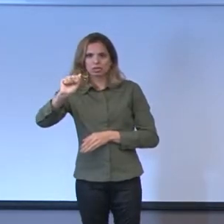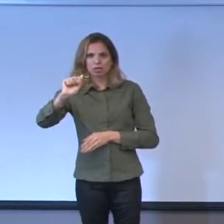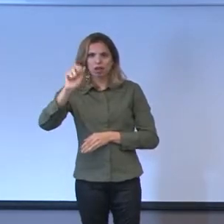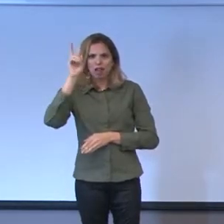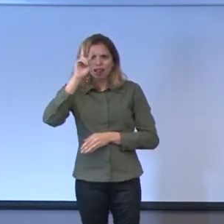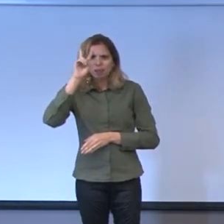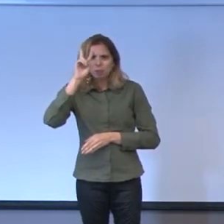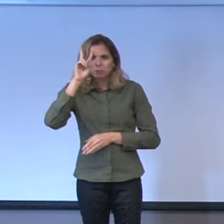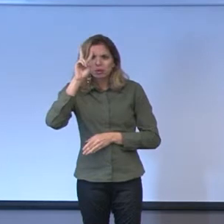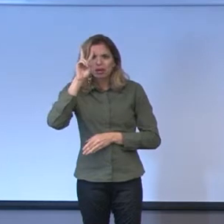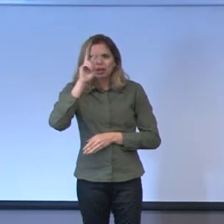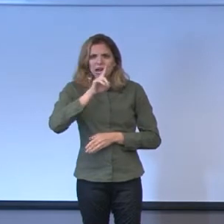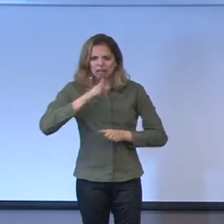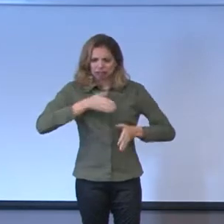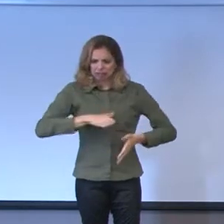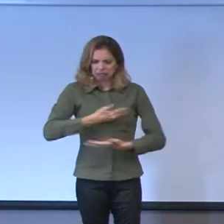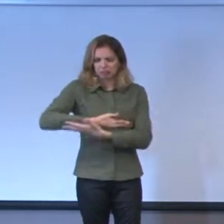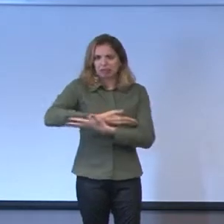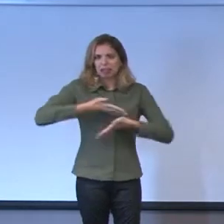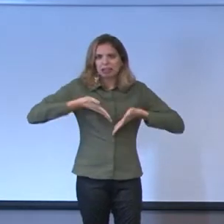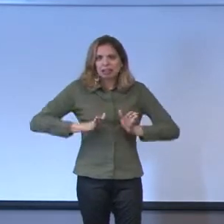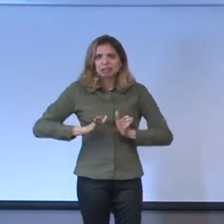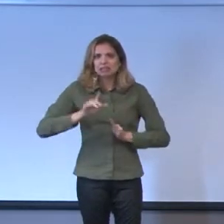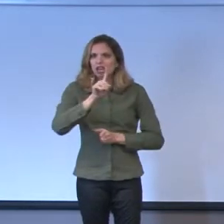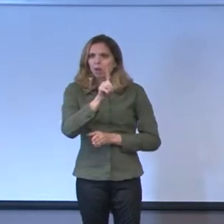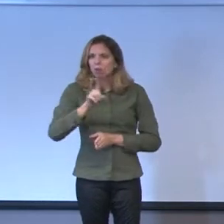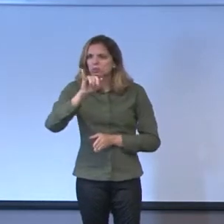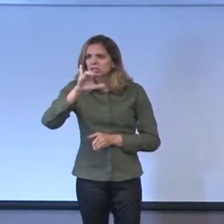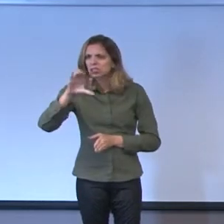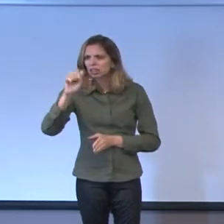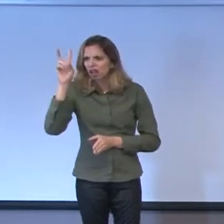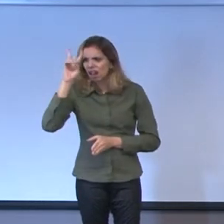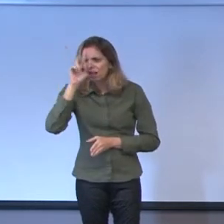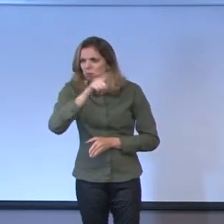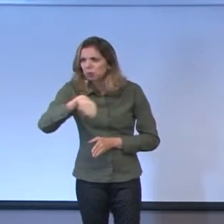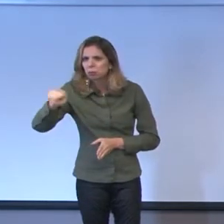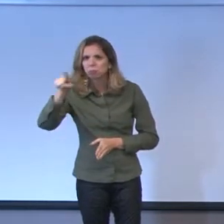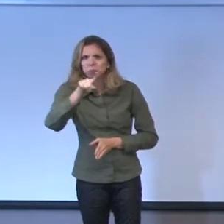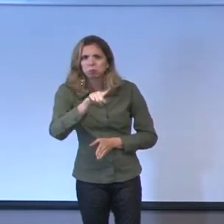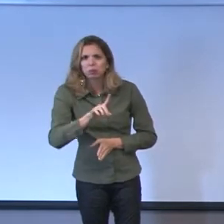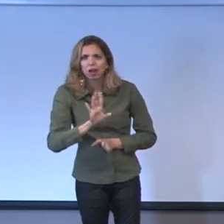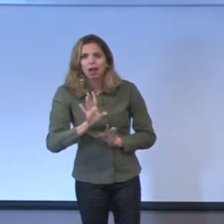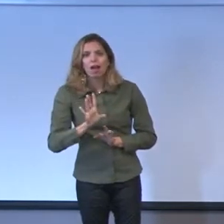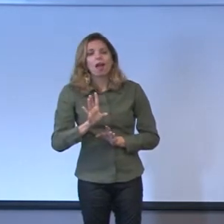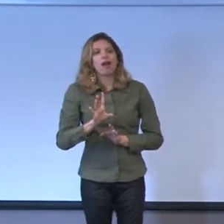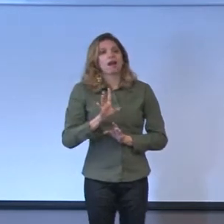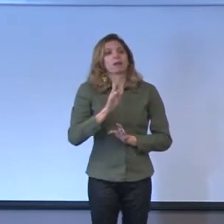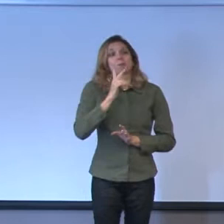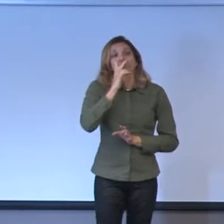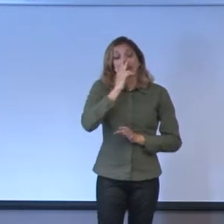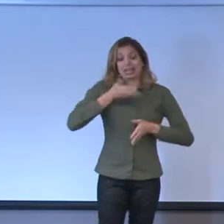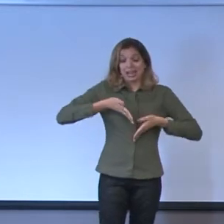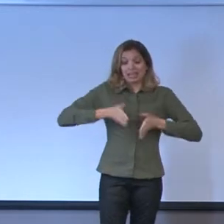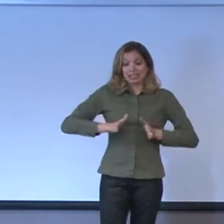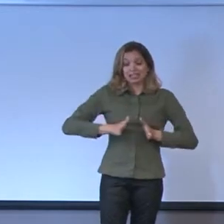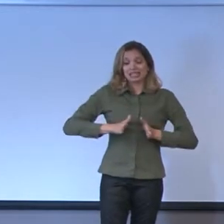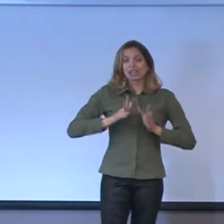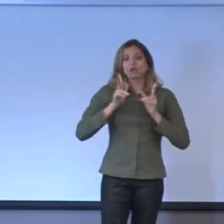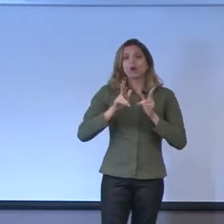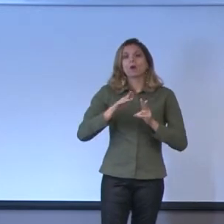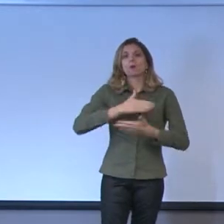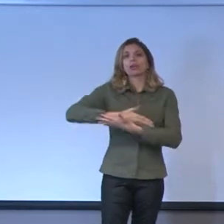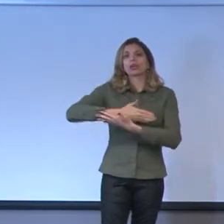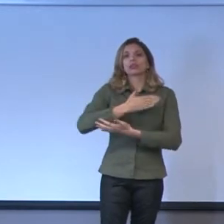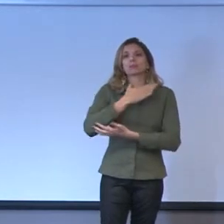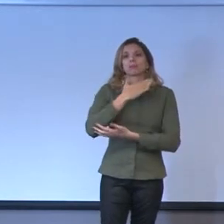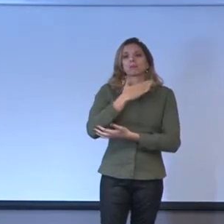Está muito fresco na cabeça de todo mundo. Vocês se lembram dos relatos que eram feitos dessas crianças? Elas iam ser praticamente seres amorfos, concordam?